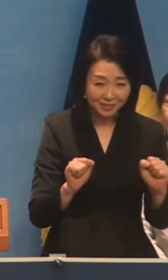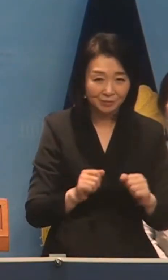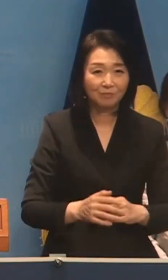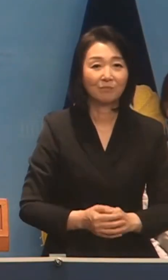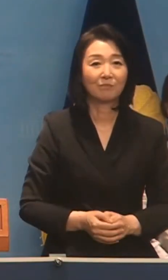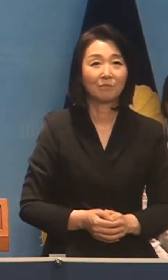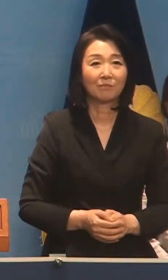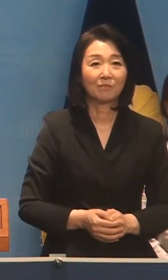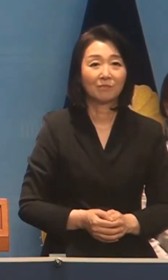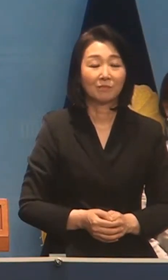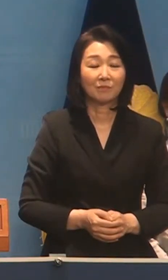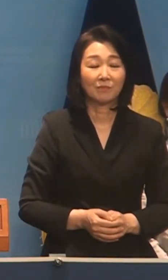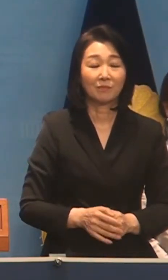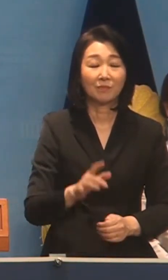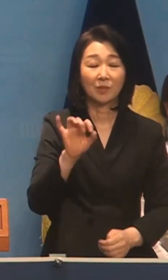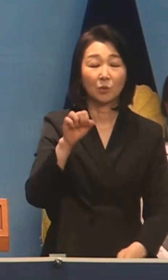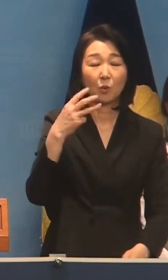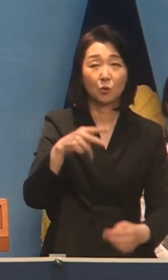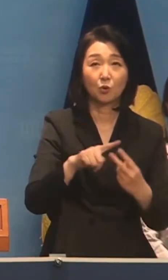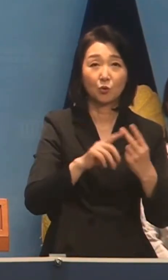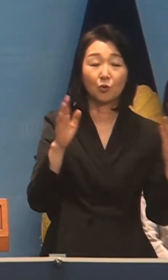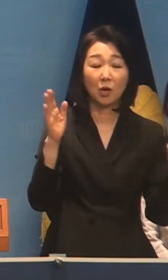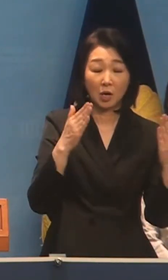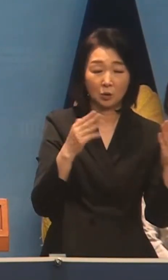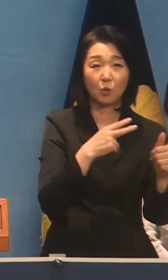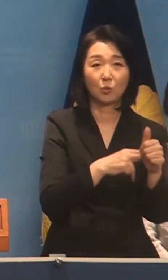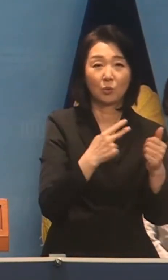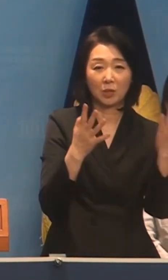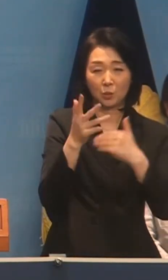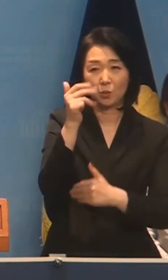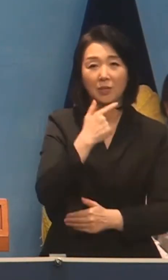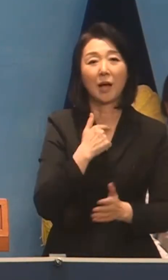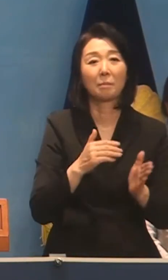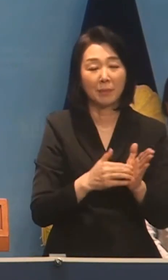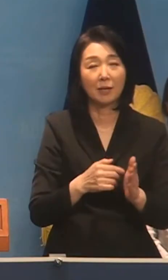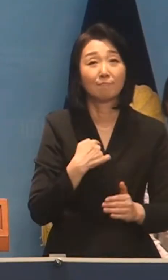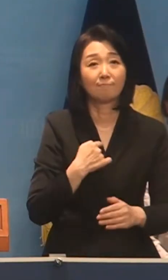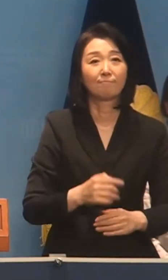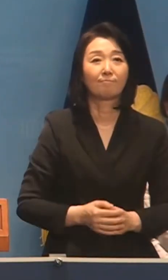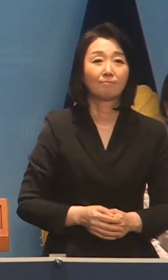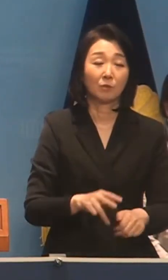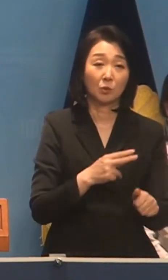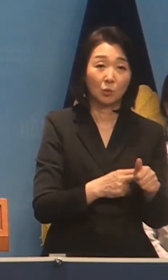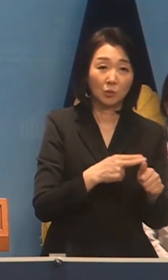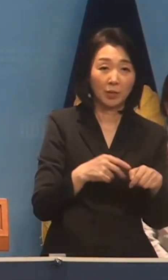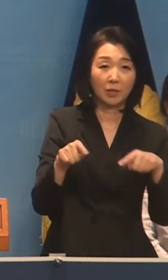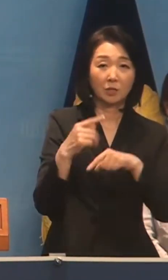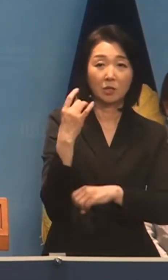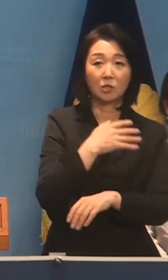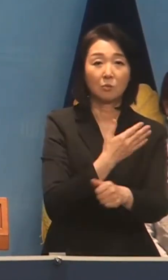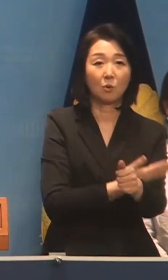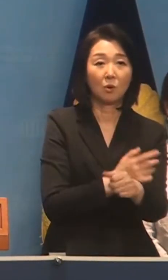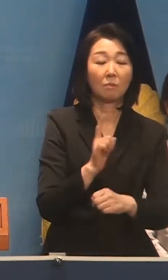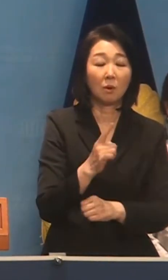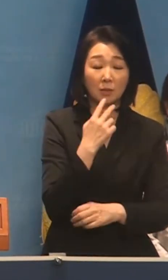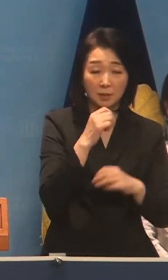안녕하세요. 전 오류중 교사이자 교장이었던 홍진아입니다. 교사에게 정치기본권은